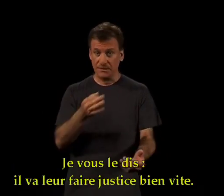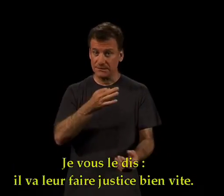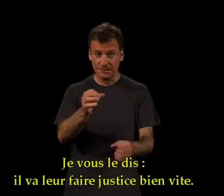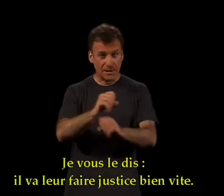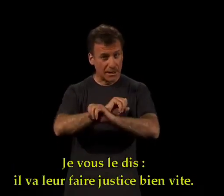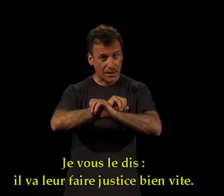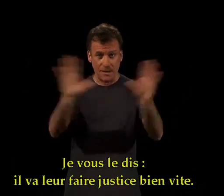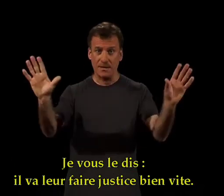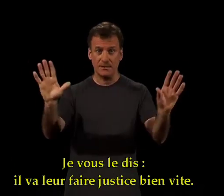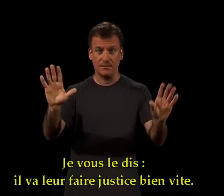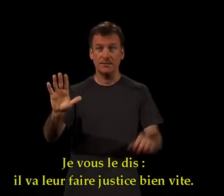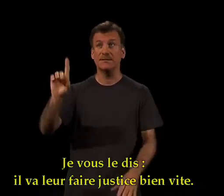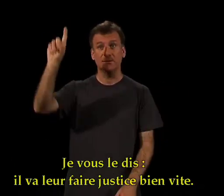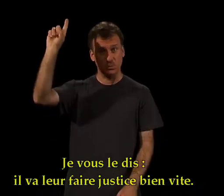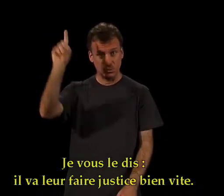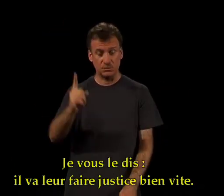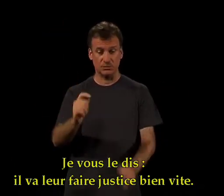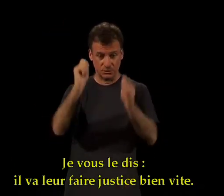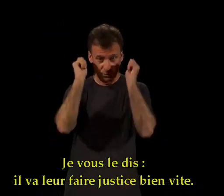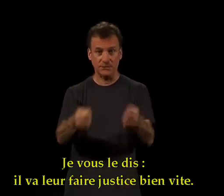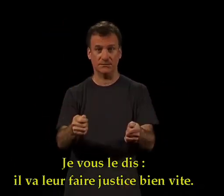Je vous le dis, il va leur faire justice bien vite.